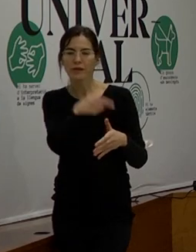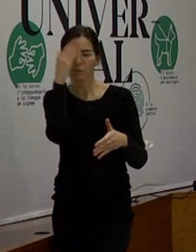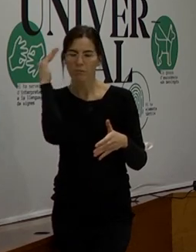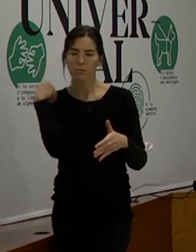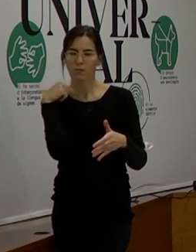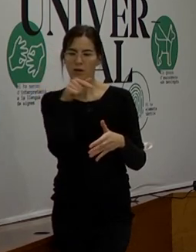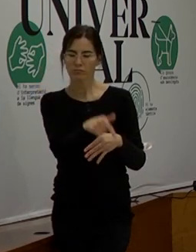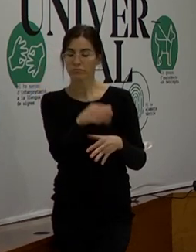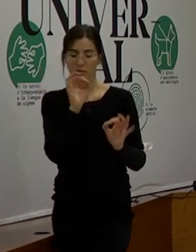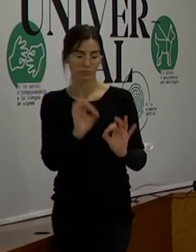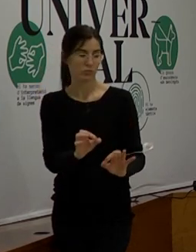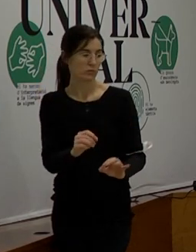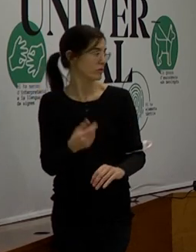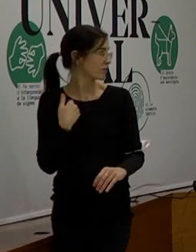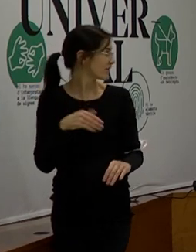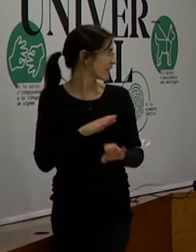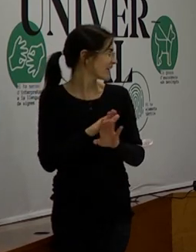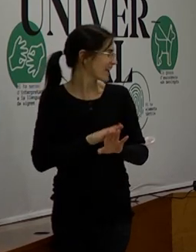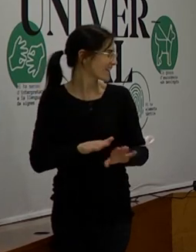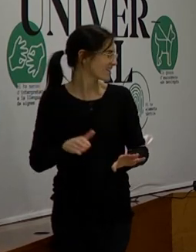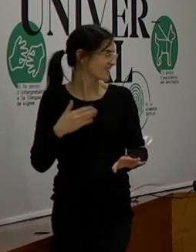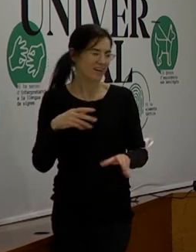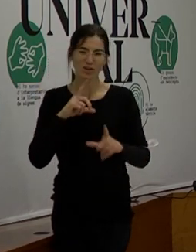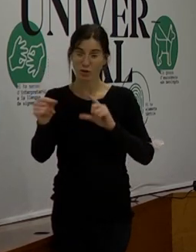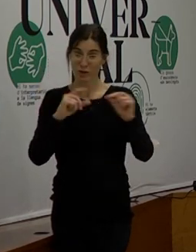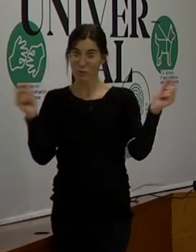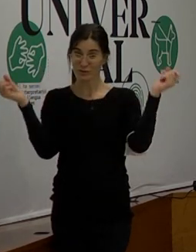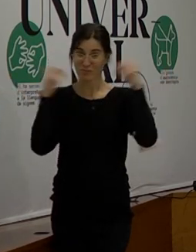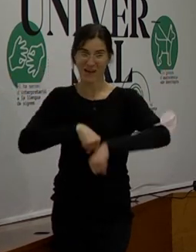és. Vale, ja no es va. No es va.